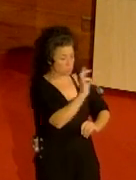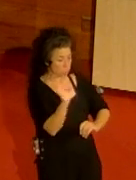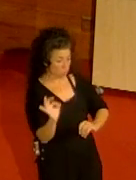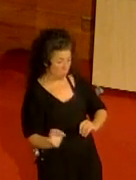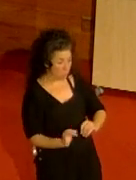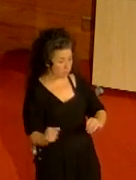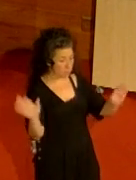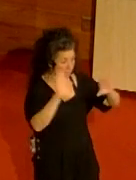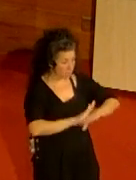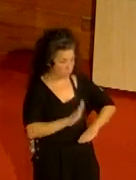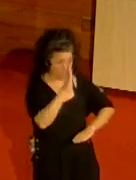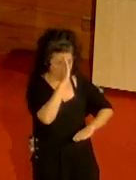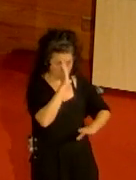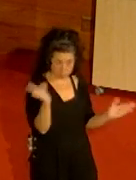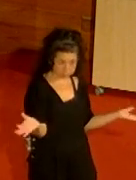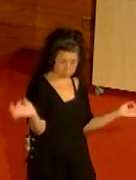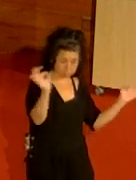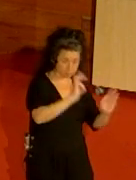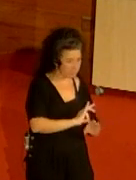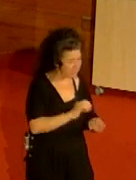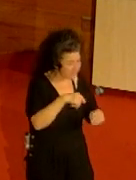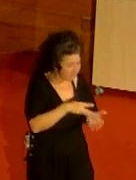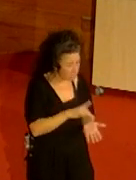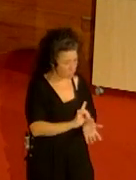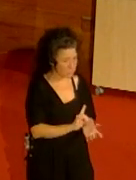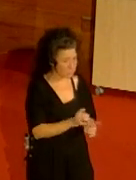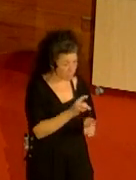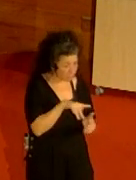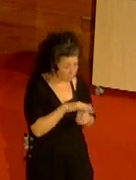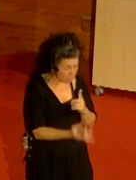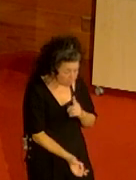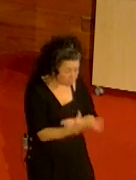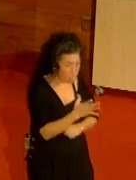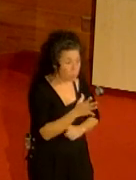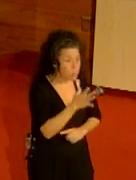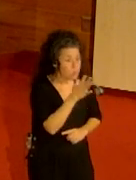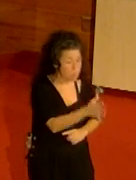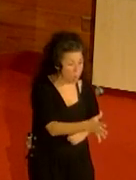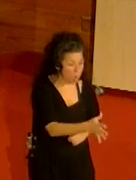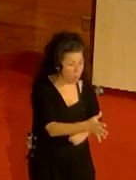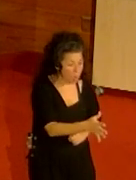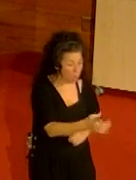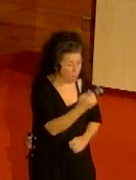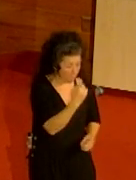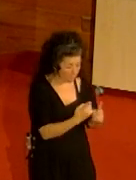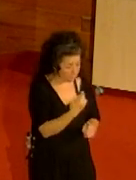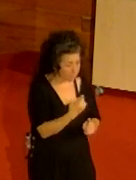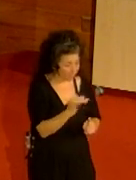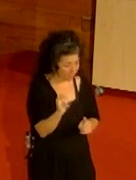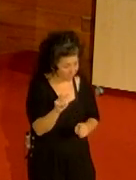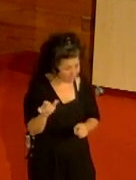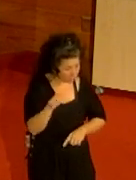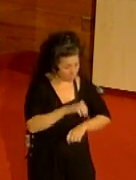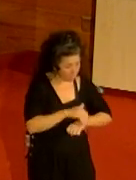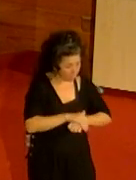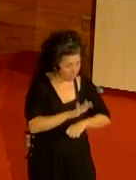Y eso no es así. Surgen esas situaciones porque hay unas causas generadas por unos culpables. Y yo me